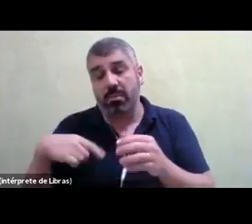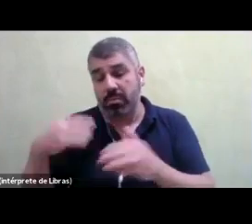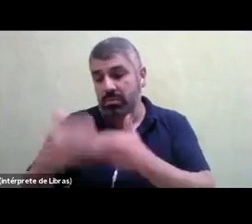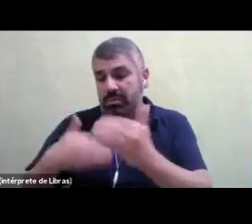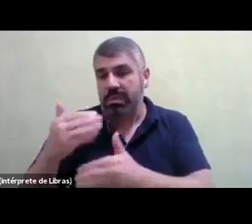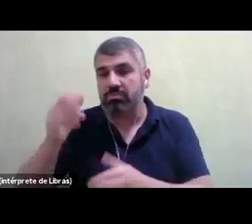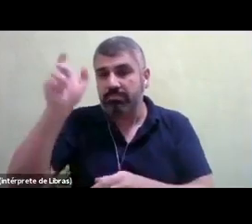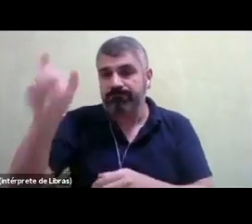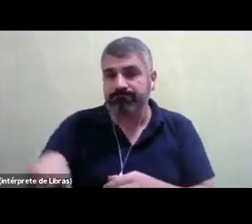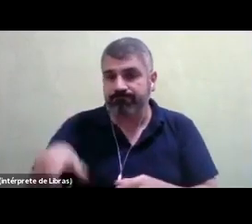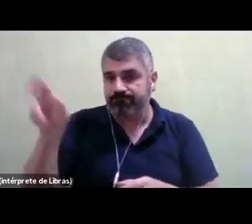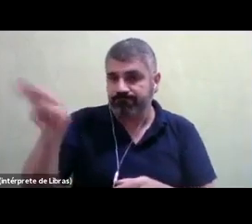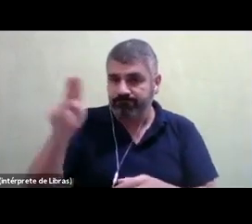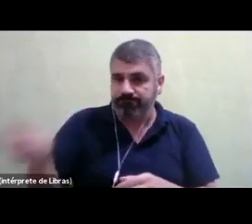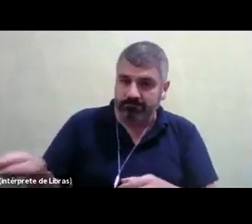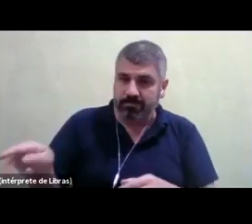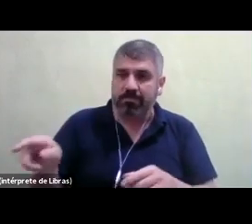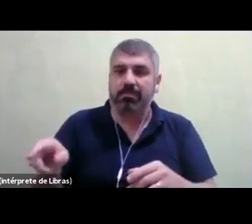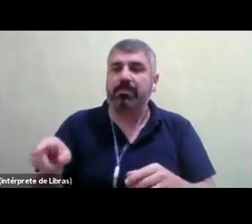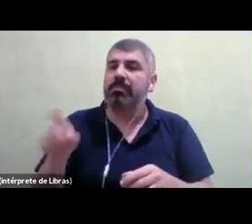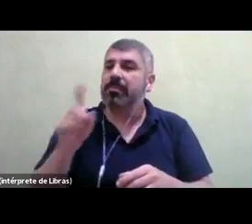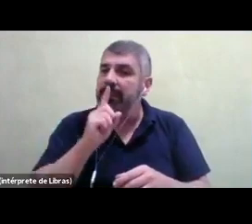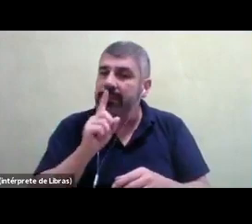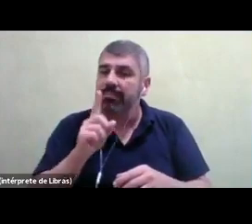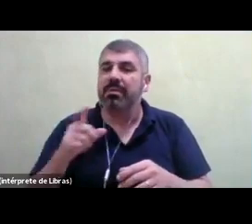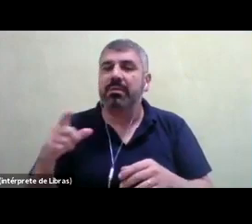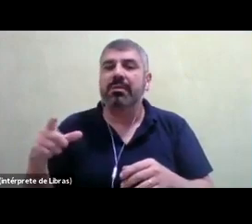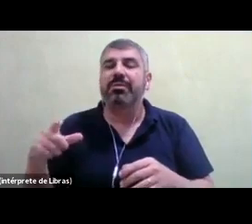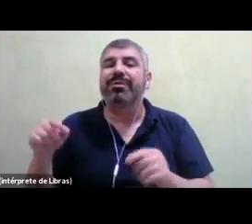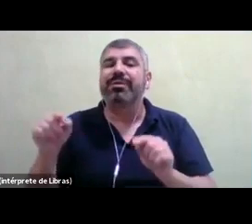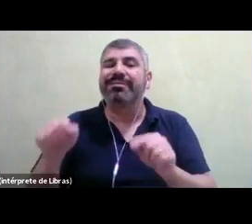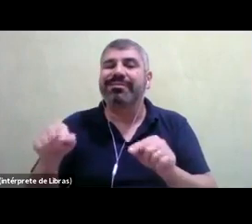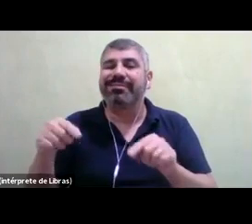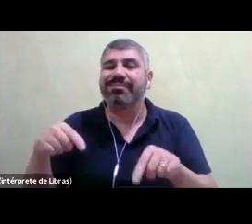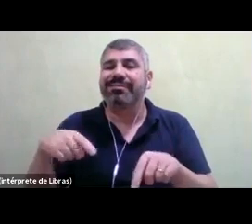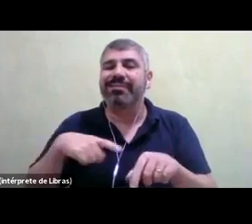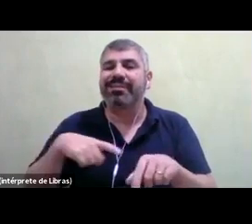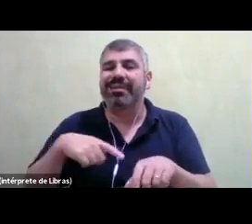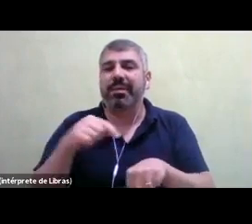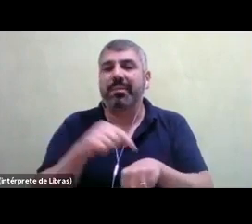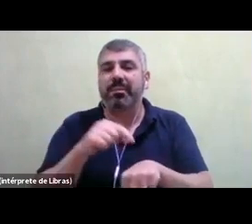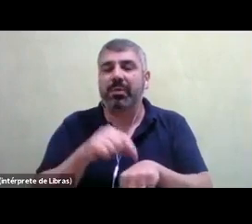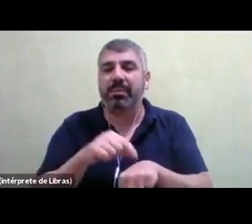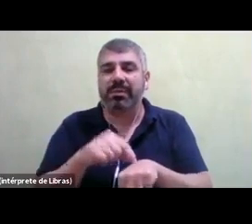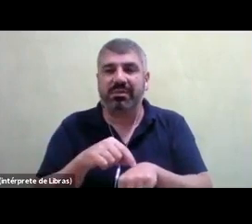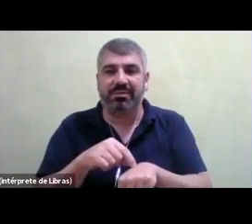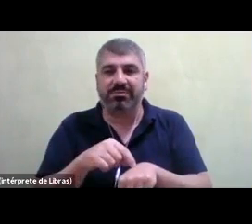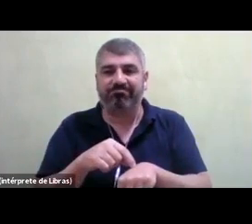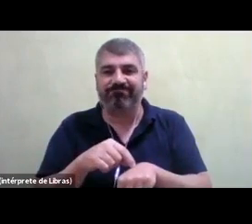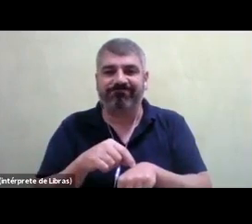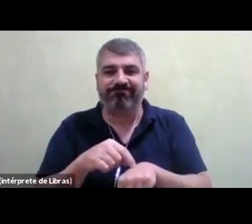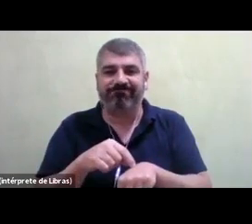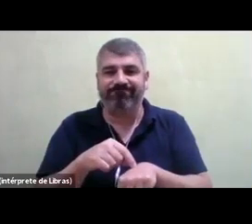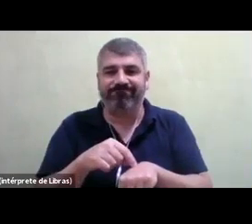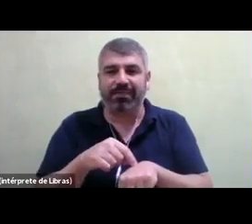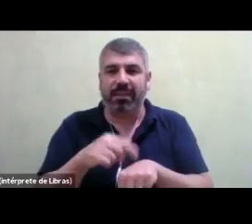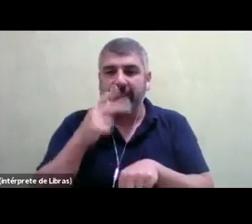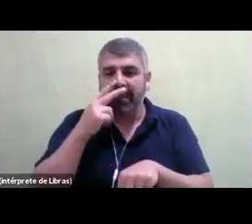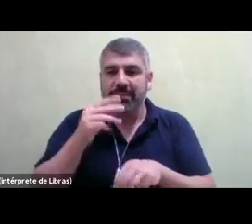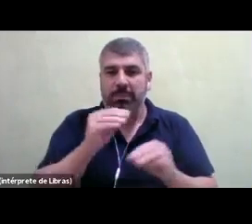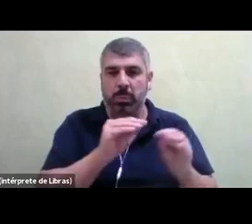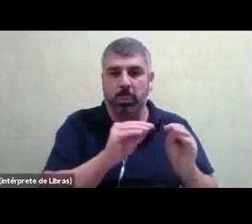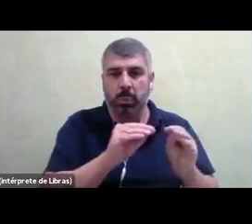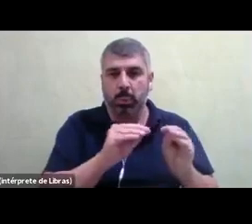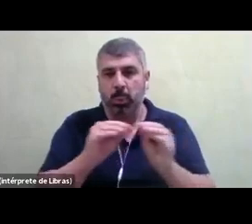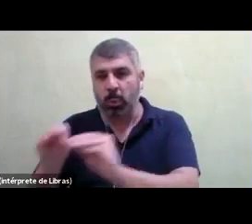silenciamento, historicamente construídos, tem ali um momento, pelo menos um processo de deslocamento, né, um